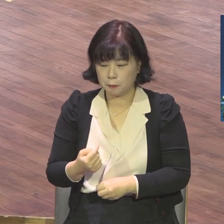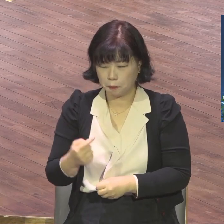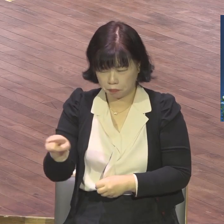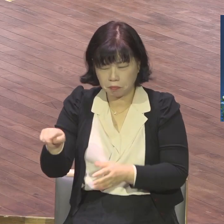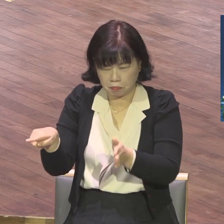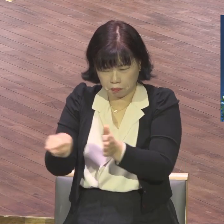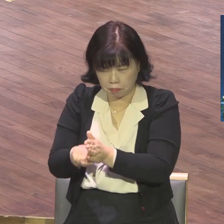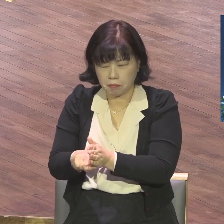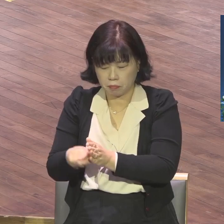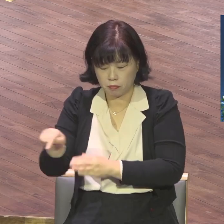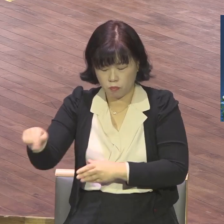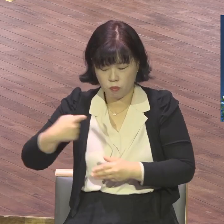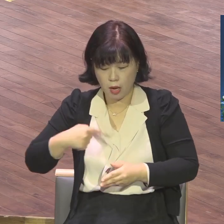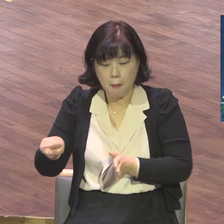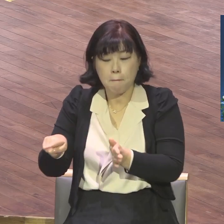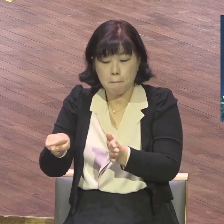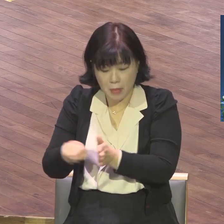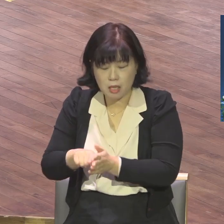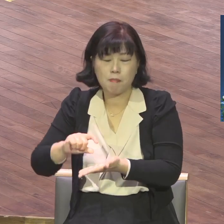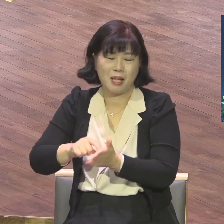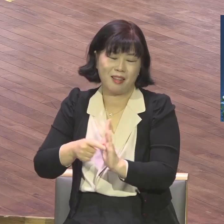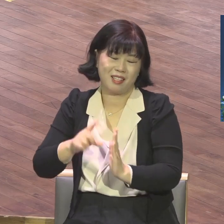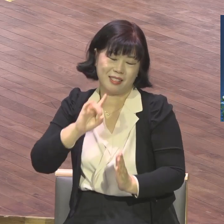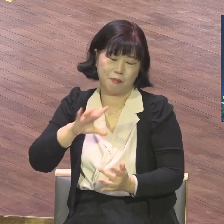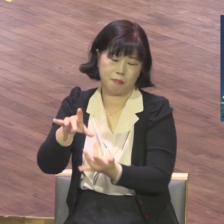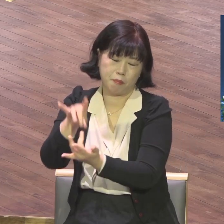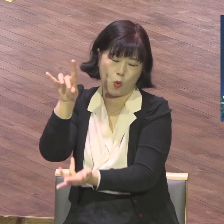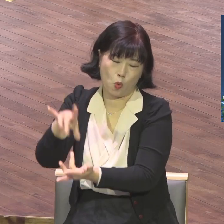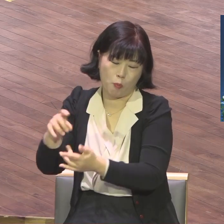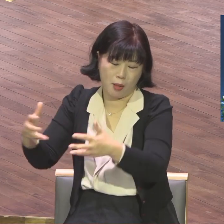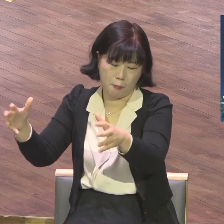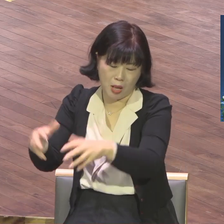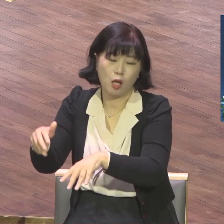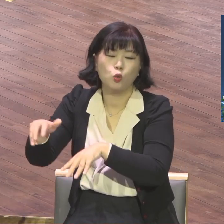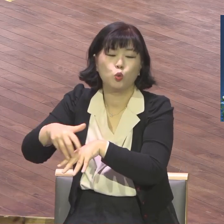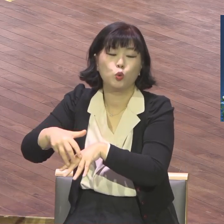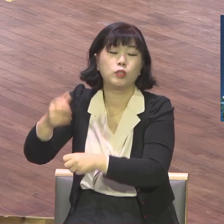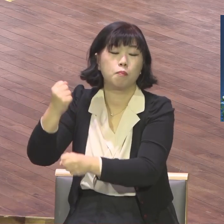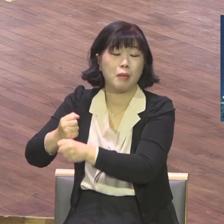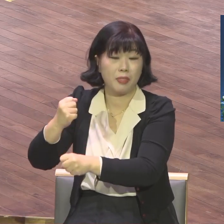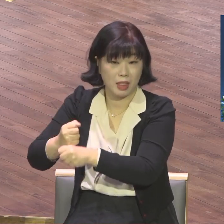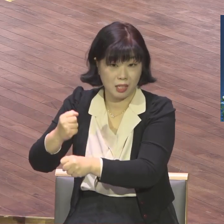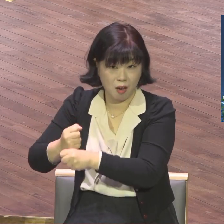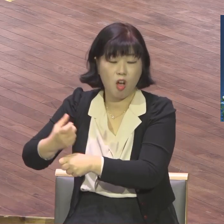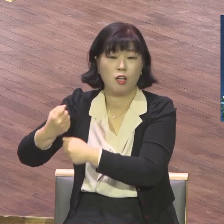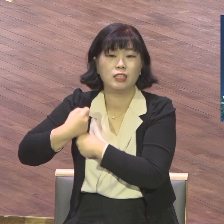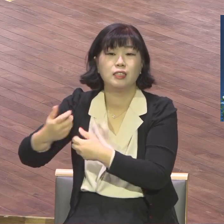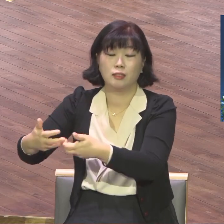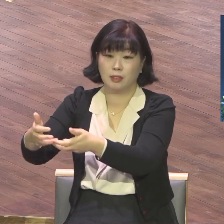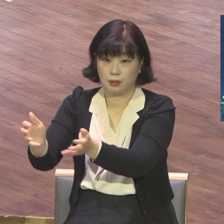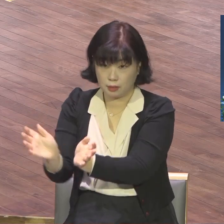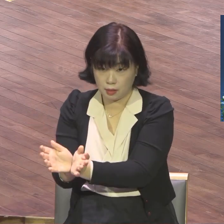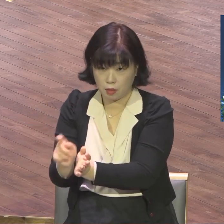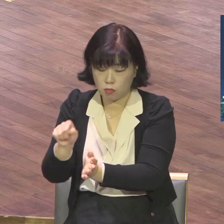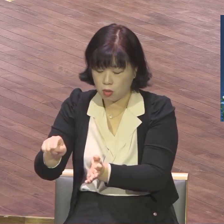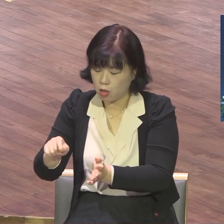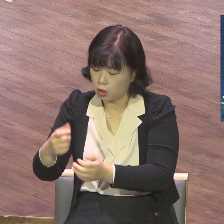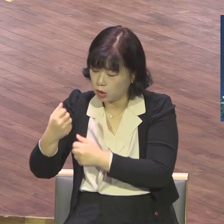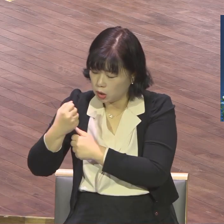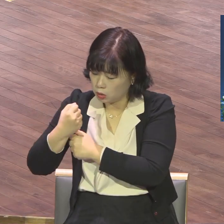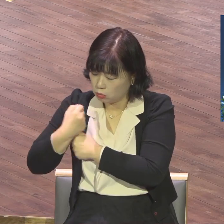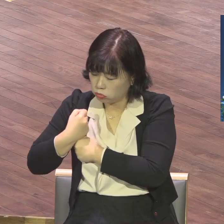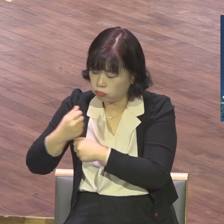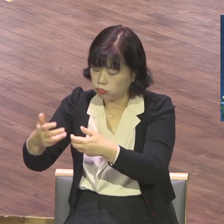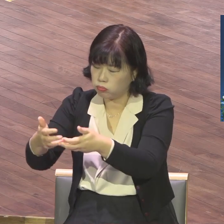엘리트. 이 정예 부대를 딱 만들었는데 그 당시에 친위대가 로마에 한 1만 명 정도 있었다 그래요. 사실